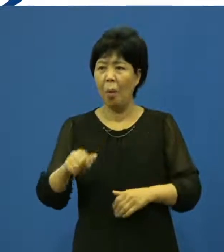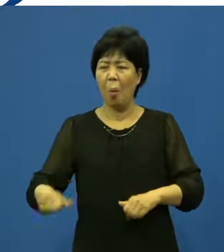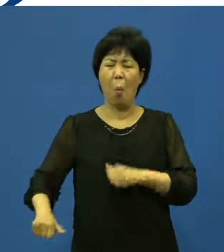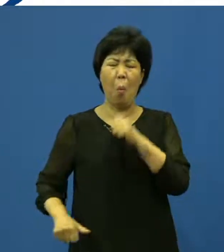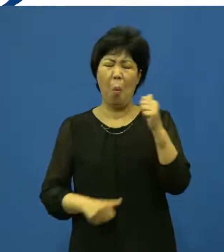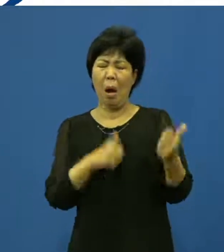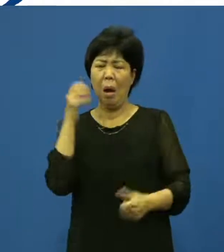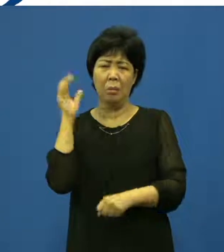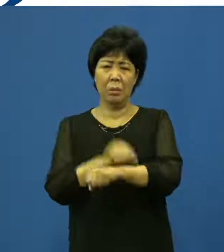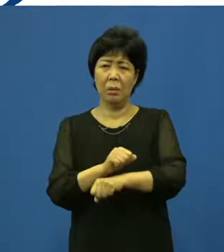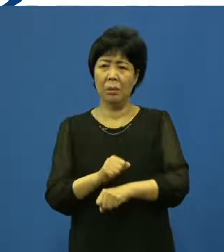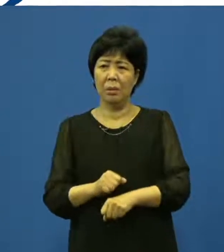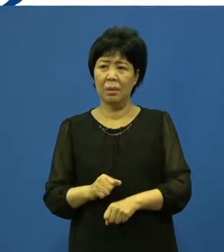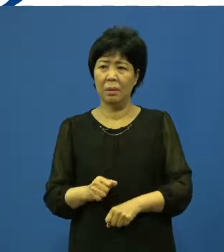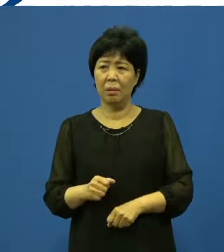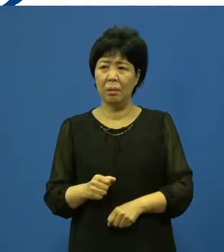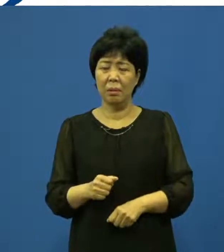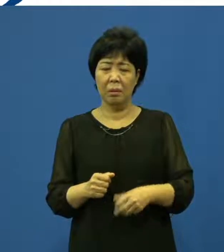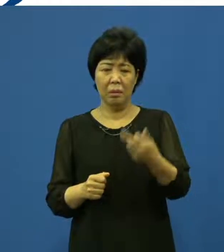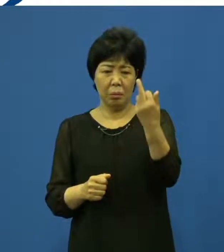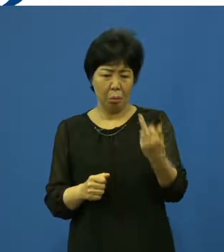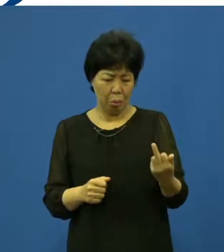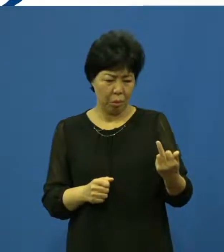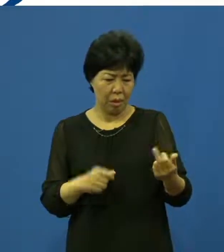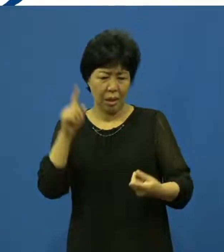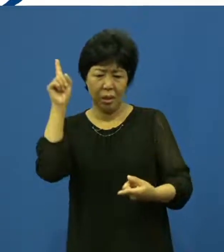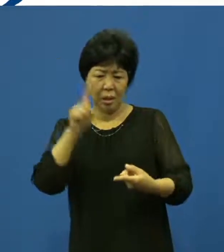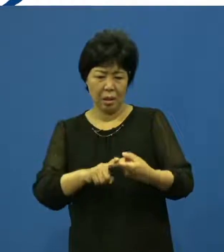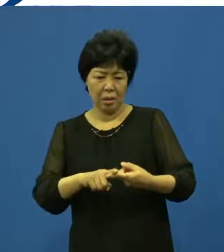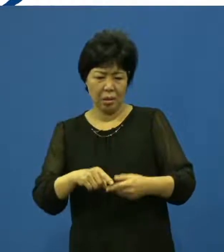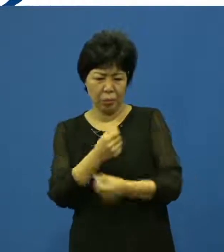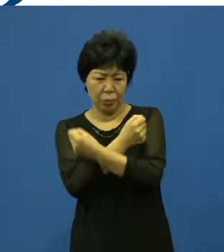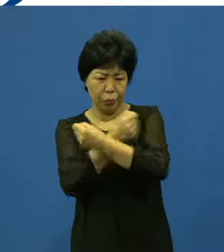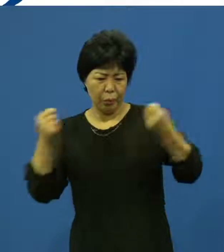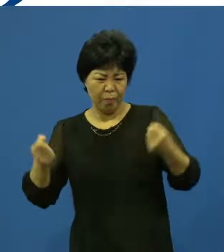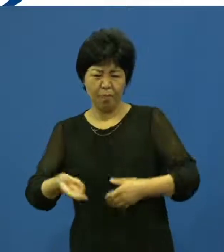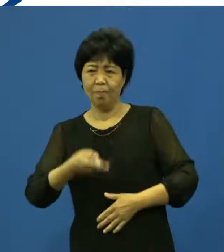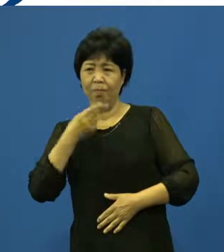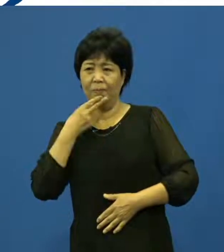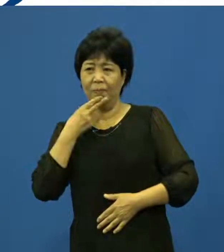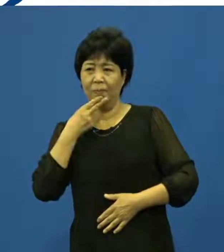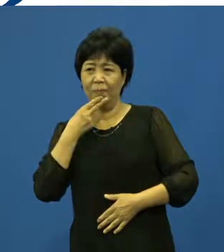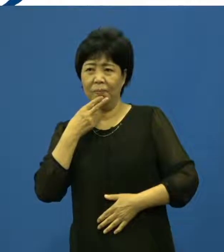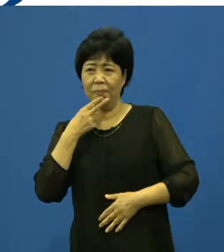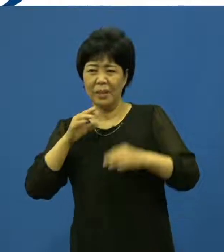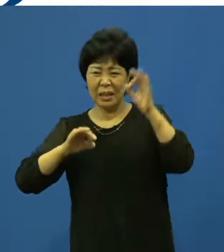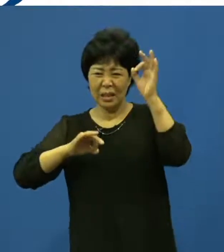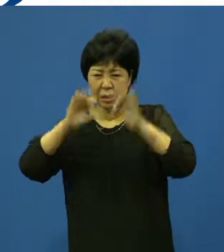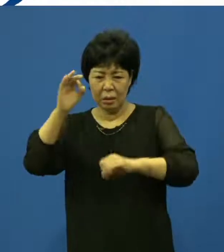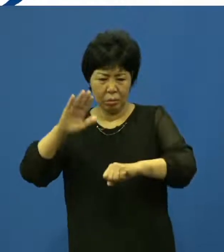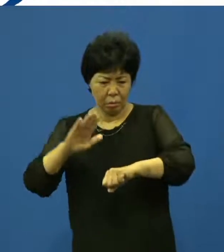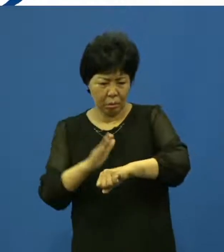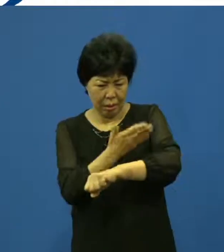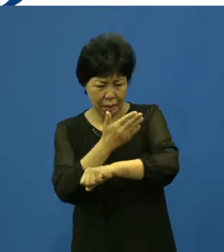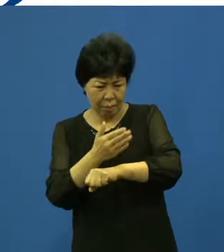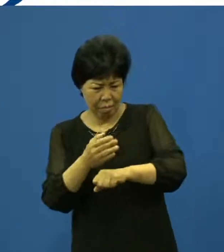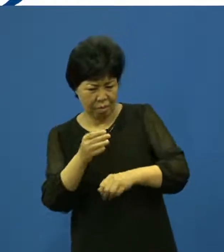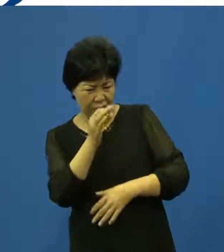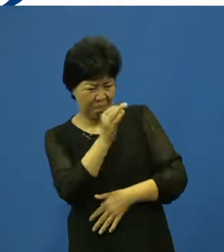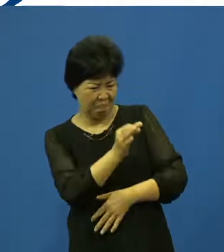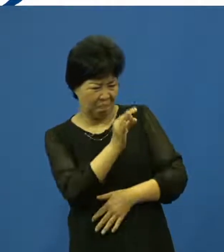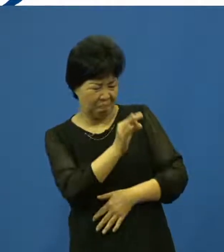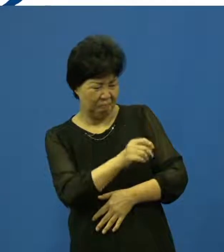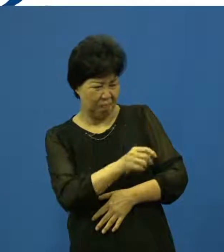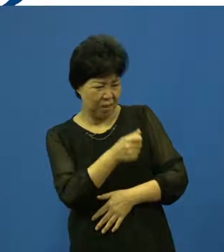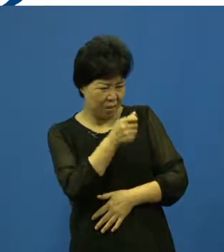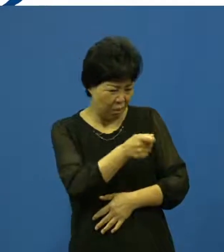그런 돌아온 동생을 용서하지 못합니다. 그의 시선은 동생의 실수와 잘못들이 있습니다. 동생이 얼마나